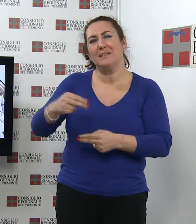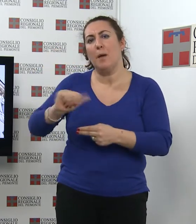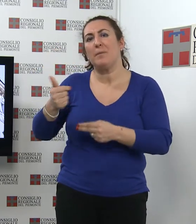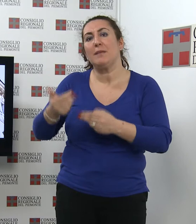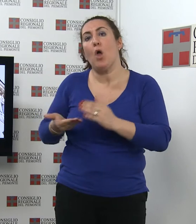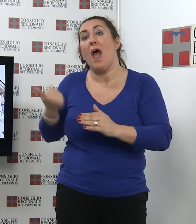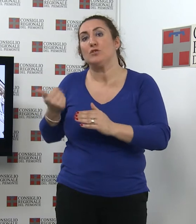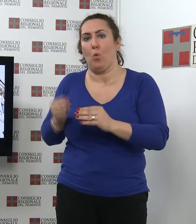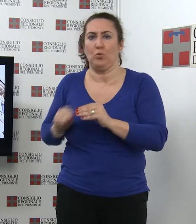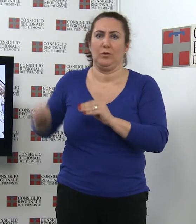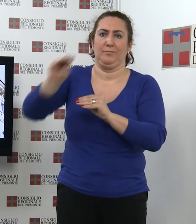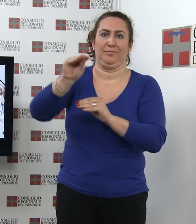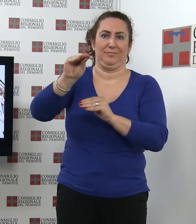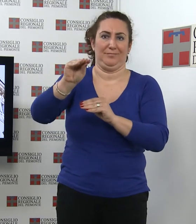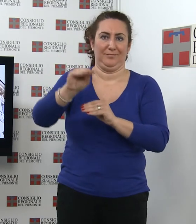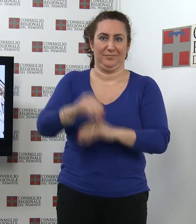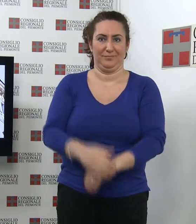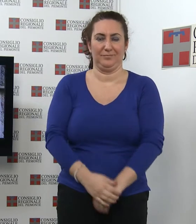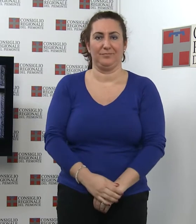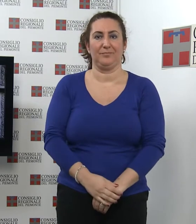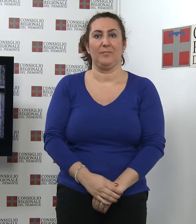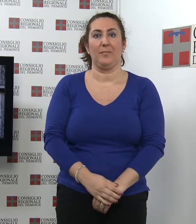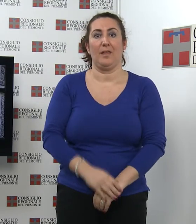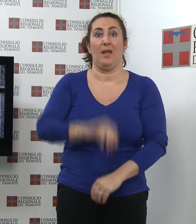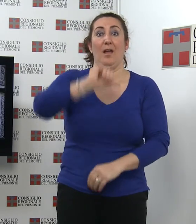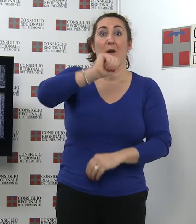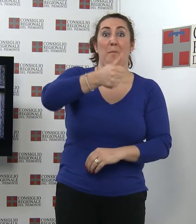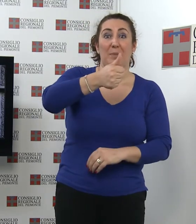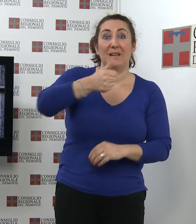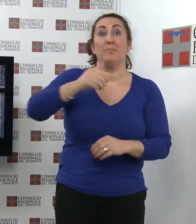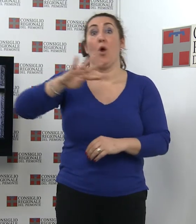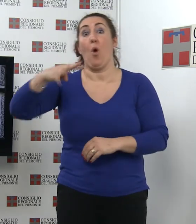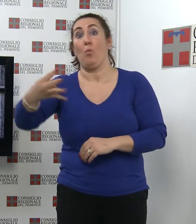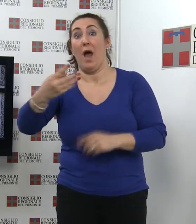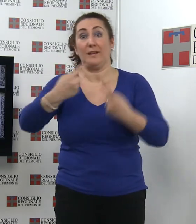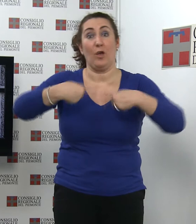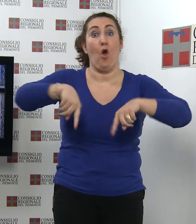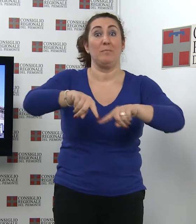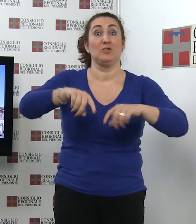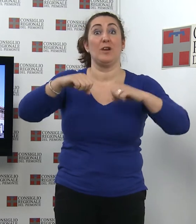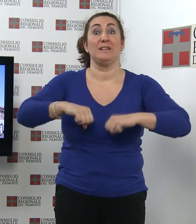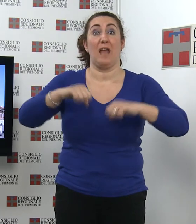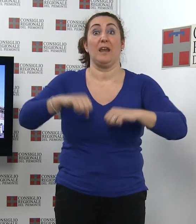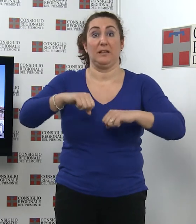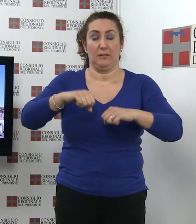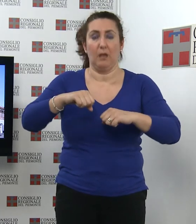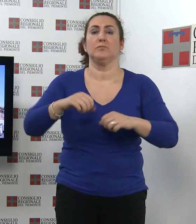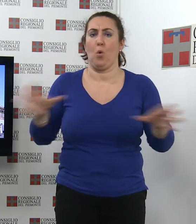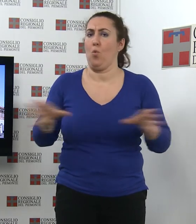Le commissioni prima, programmazione e quarta sanità in seduta congiunta hanno espresso parere preventivo positivo all'unanimità sulla